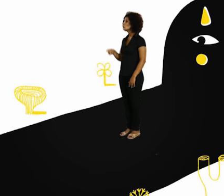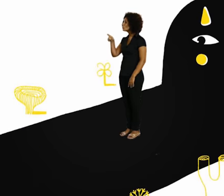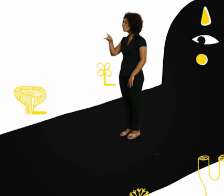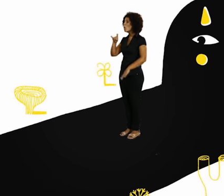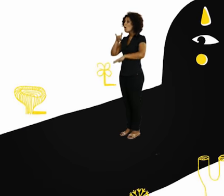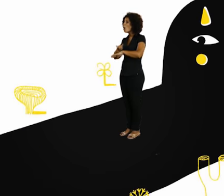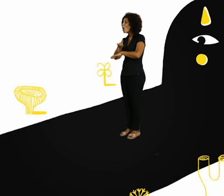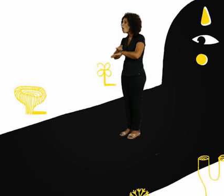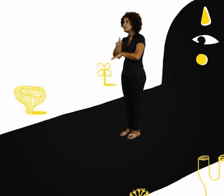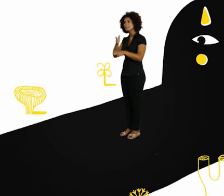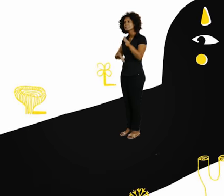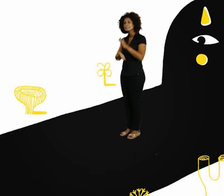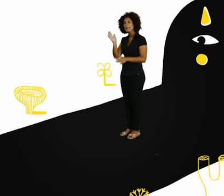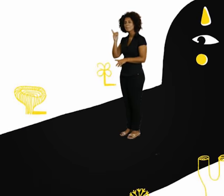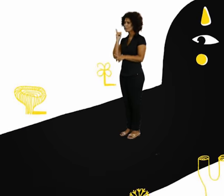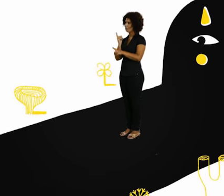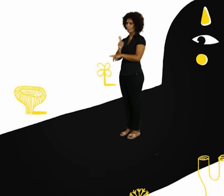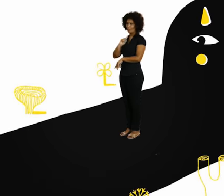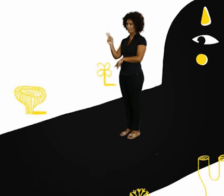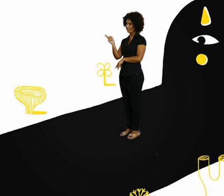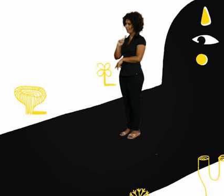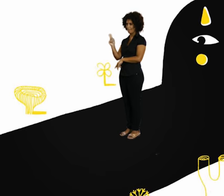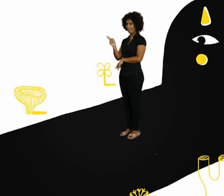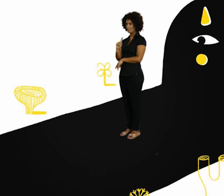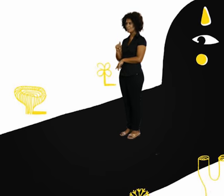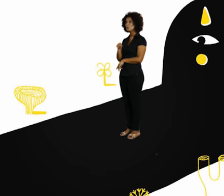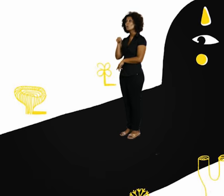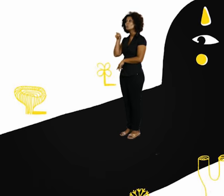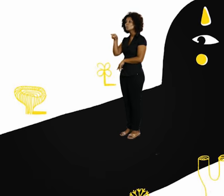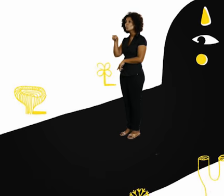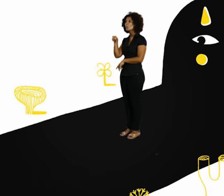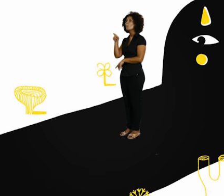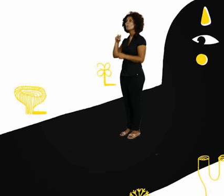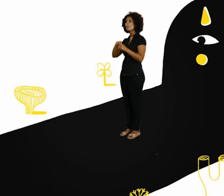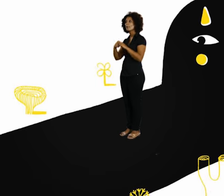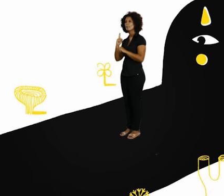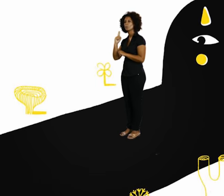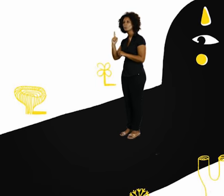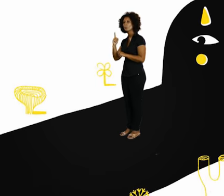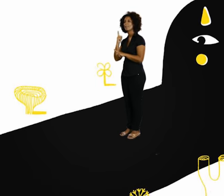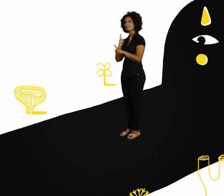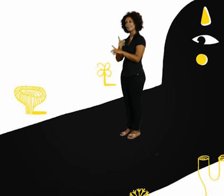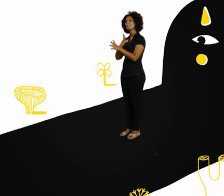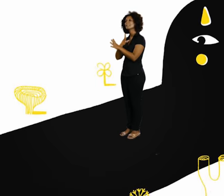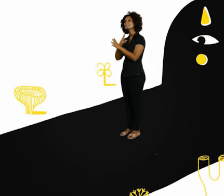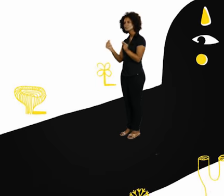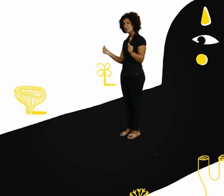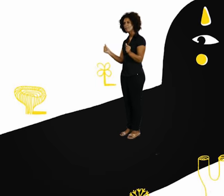«Tu non devi né correre né scappare», replicò Lupo. «Devi risolvere il tuo problema. Ma